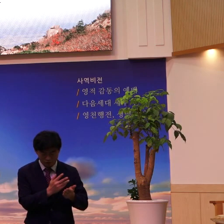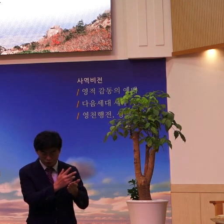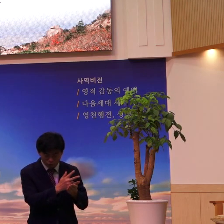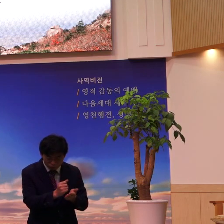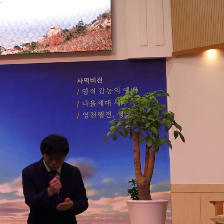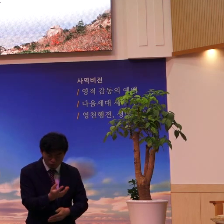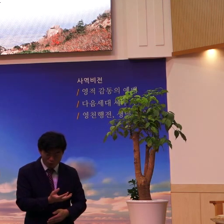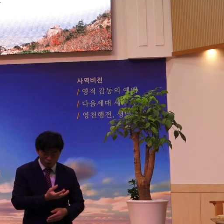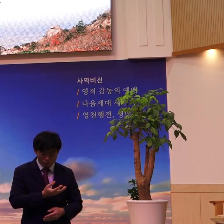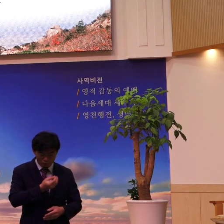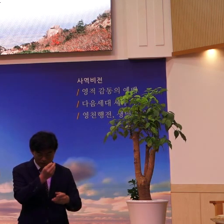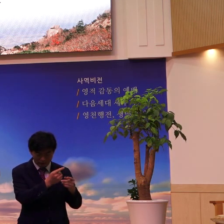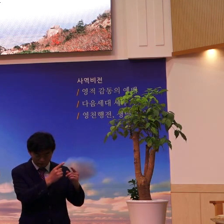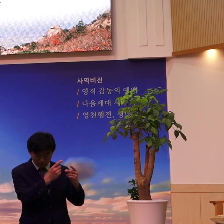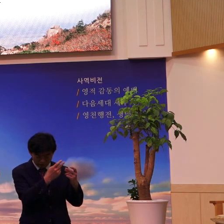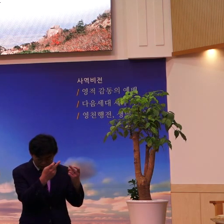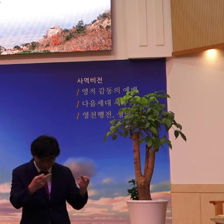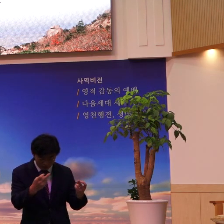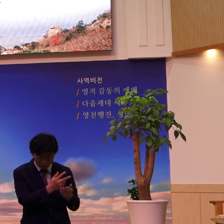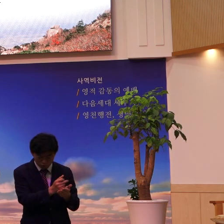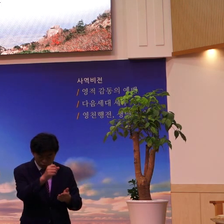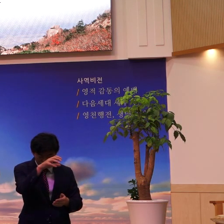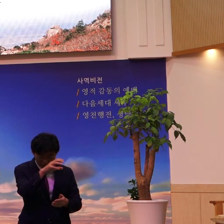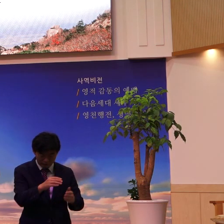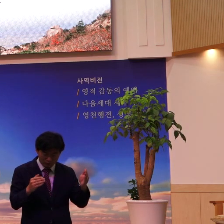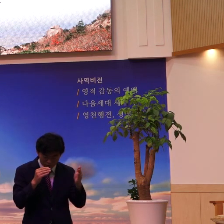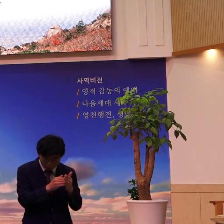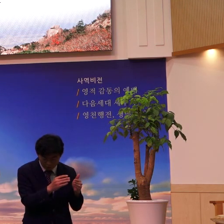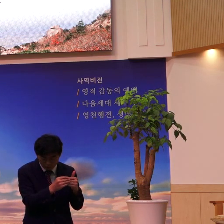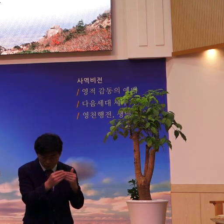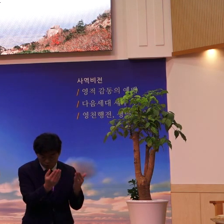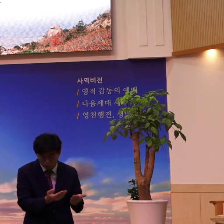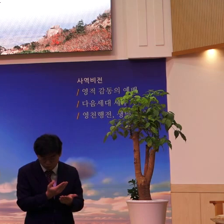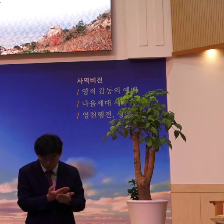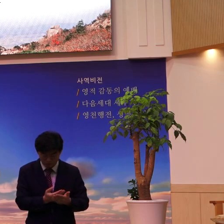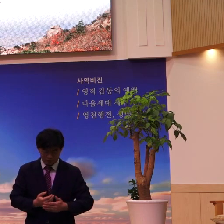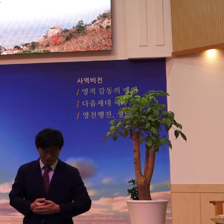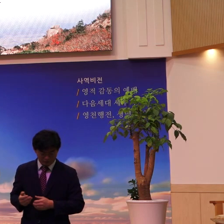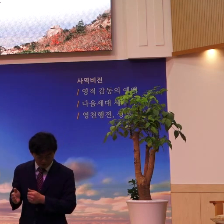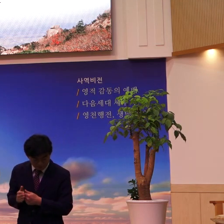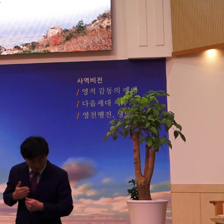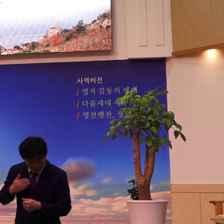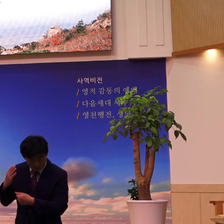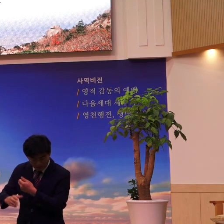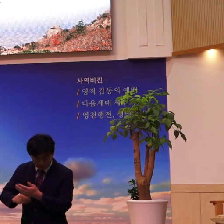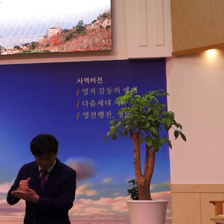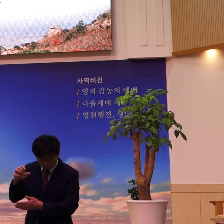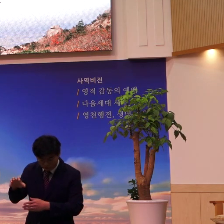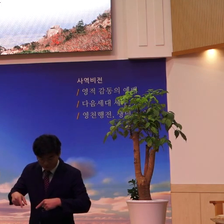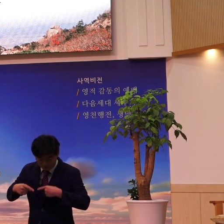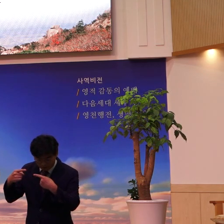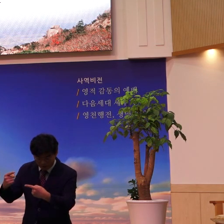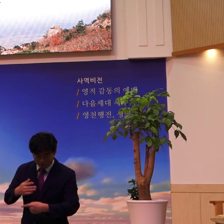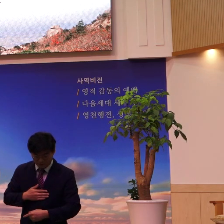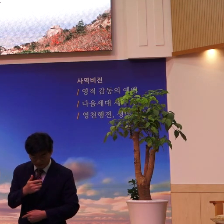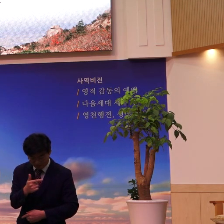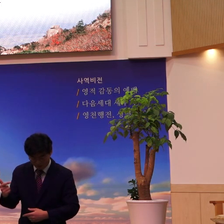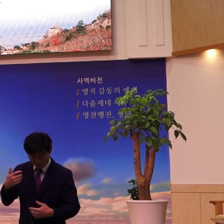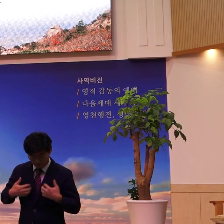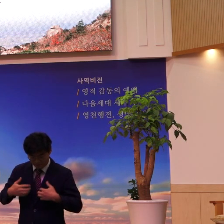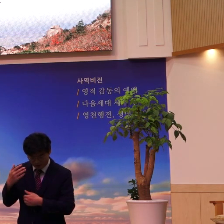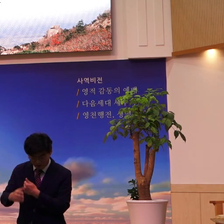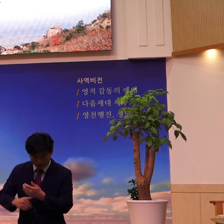거룩한 성과 주께서 계시는 곳에 이르게 하소서. 그런즉 내가 하나님의 제단에 나아가 나의 큰 기쁨의